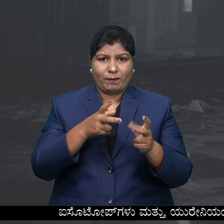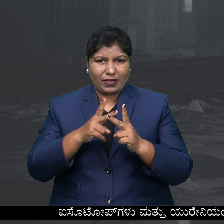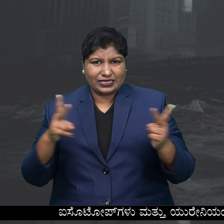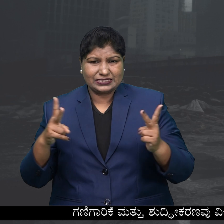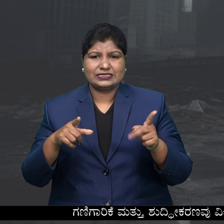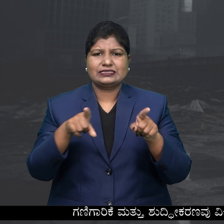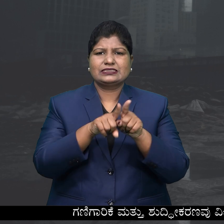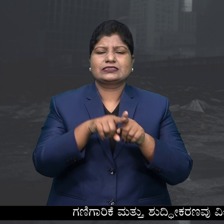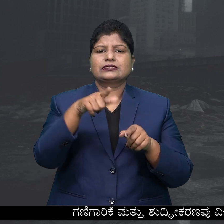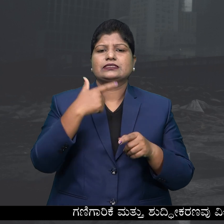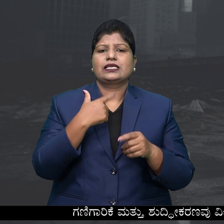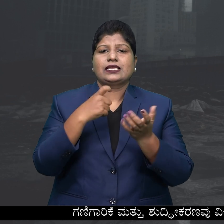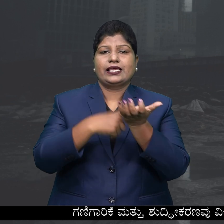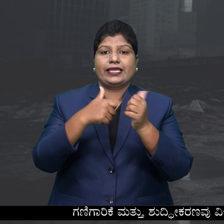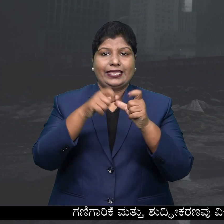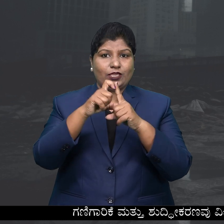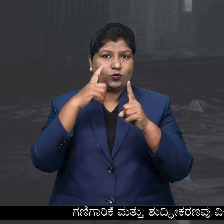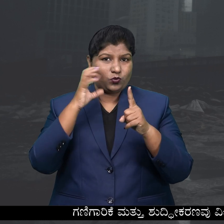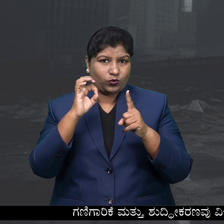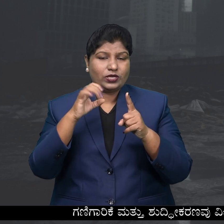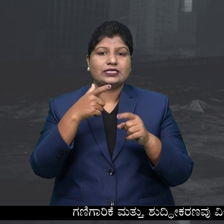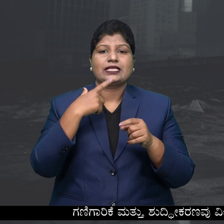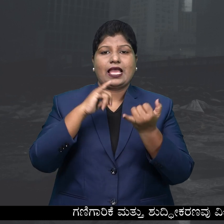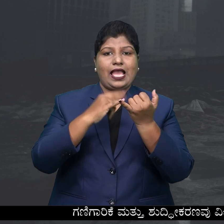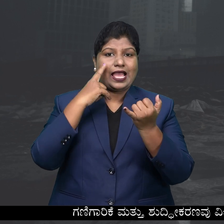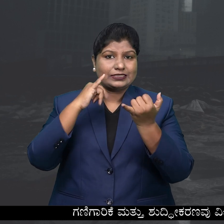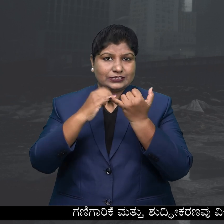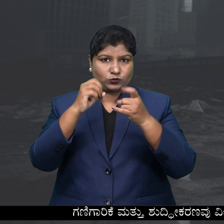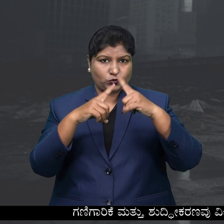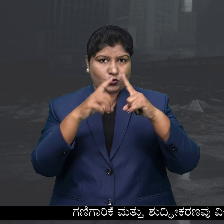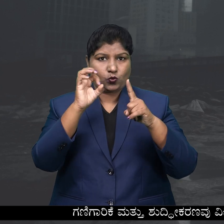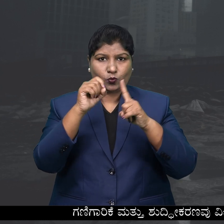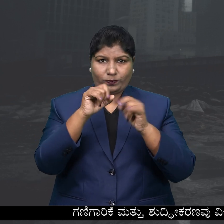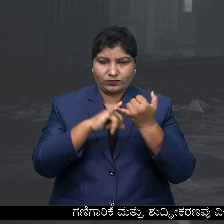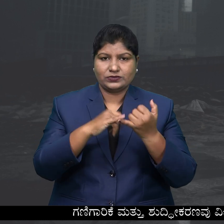ವಸ್ತುಗಳ ಗಣಿಗಾರಿಕೆ ಮತ್ತು ಶುದ್ಧೀಕರಣವು ವಿಕಿರಣಶೀಲ ಮಾಲಿನ್ಯವನ್ನ ಉಂಟುಮಾಡುತ್ತೆ.